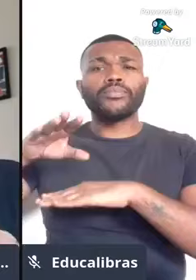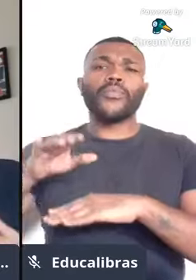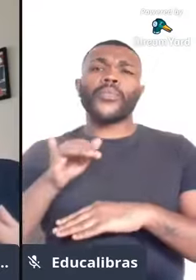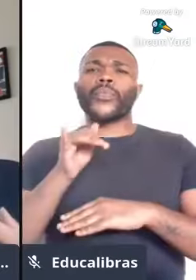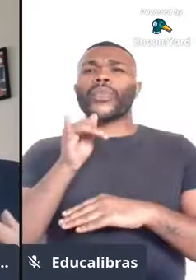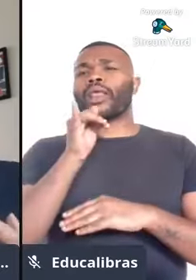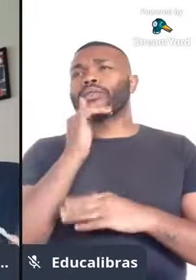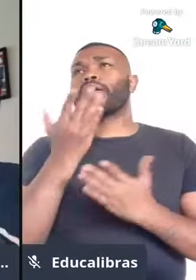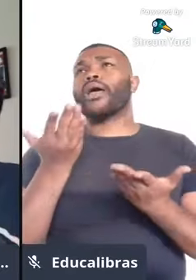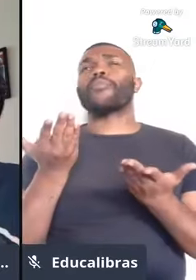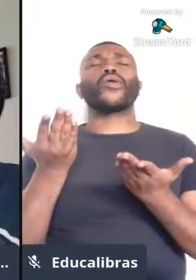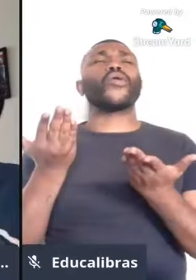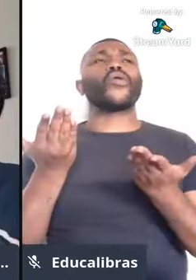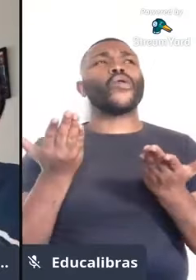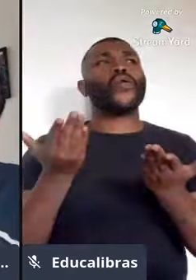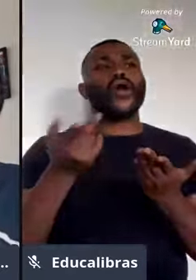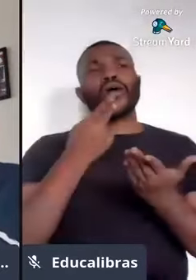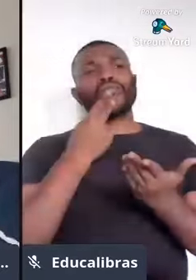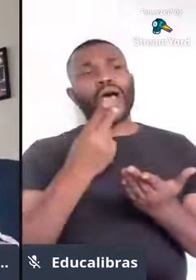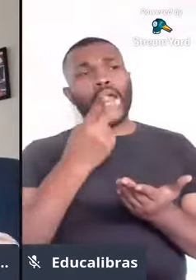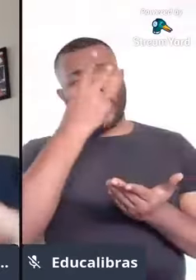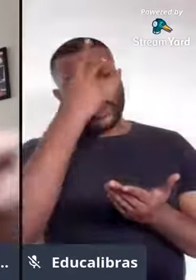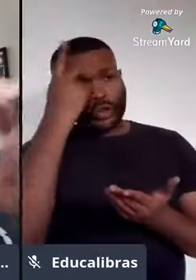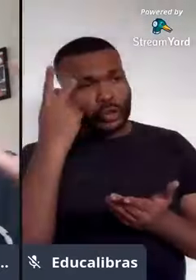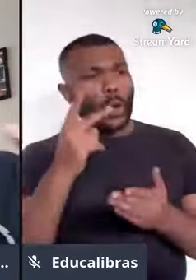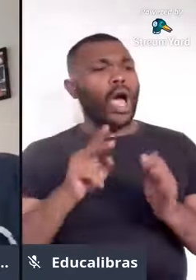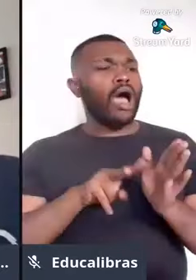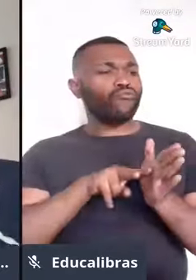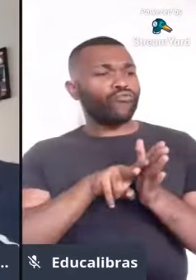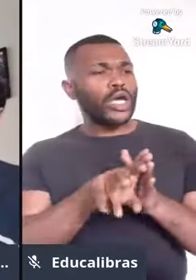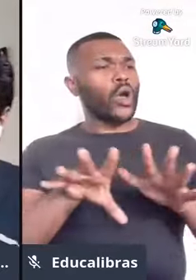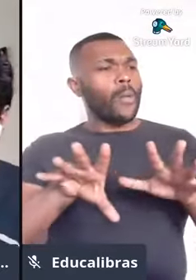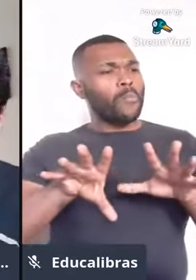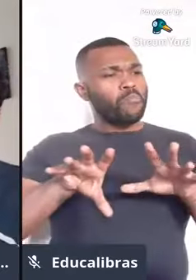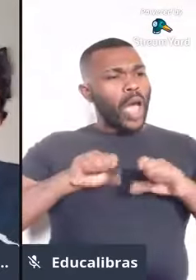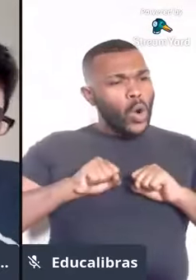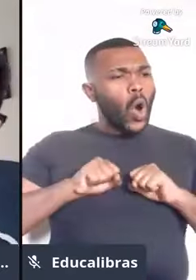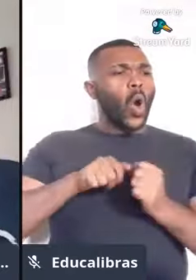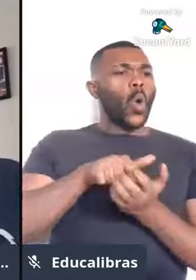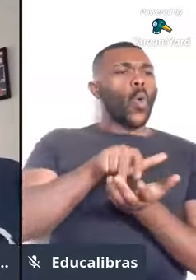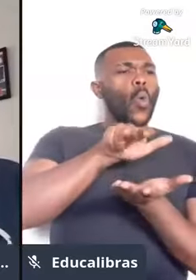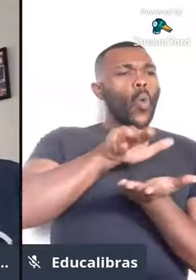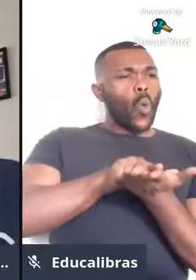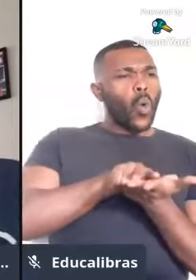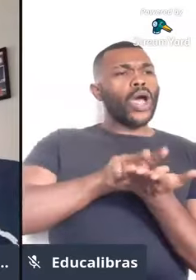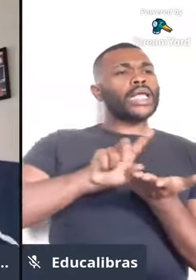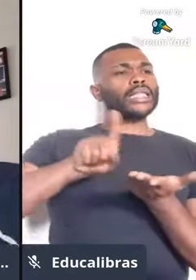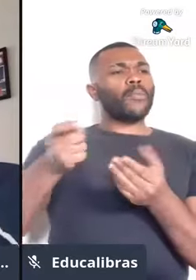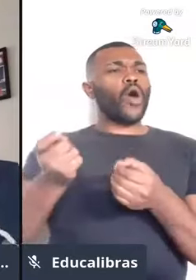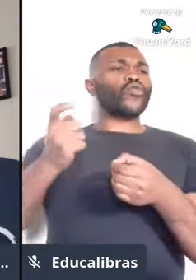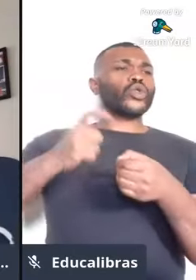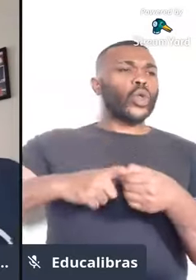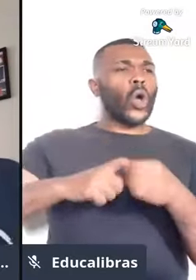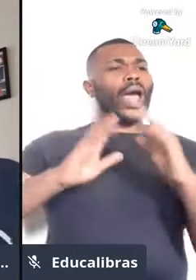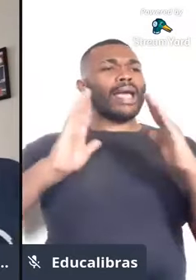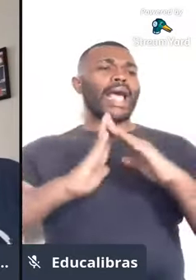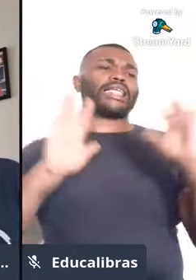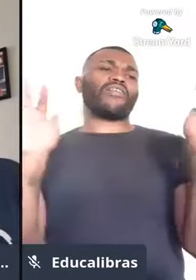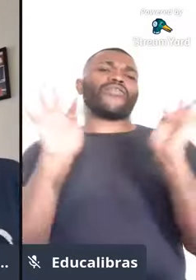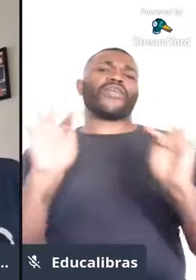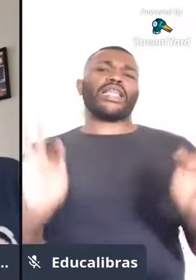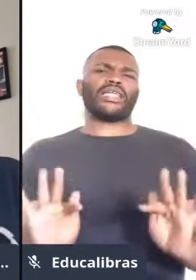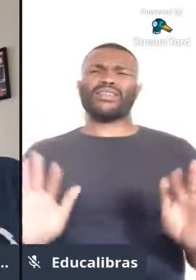matérias... Fulano pegou o vírus, ficou em coma e depois voltou para casa e está feliz. Não é o momento de